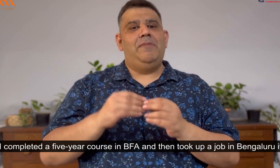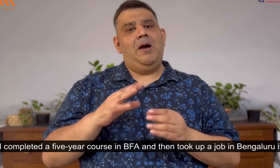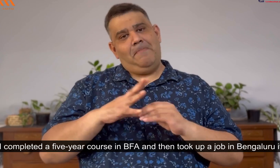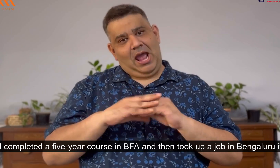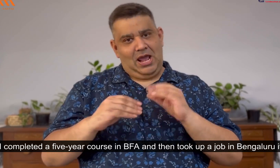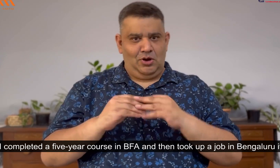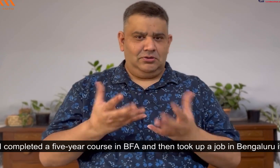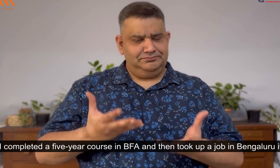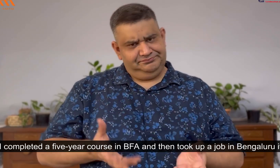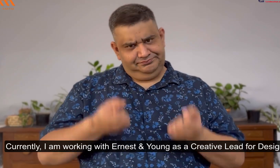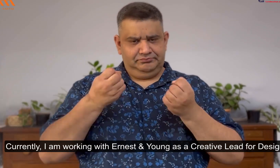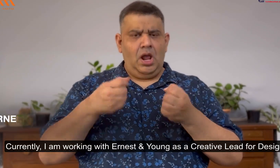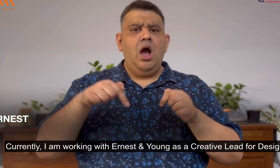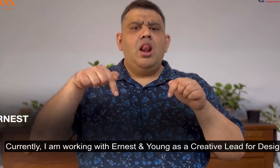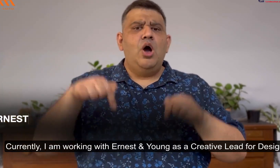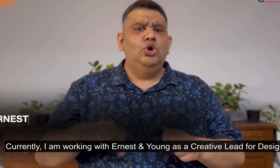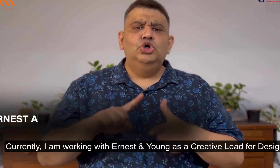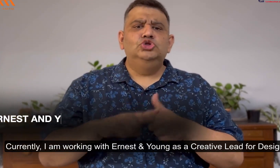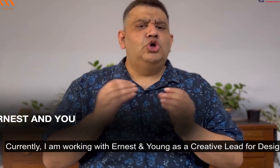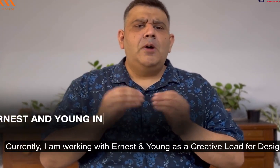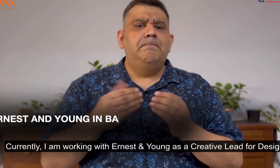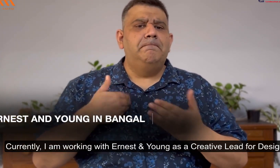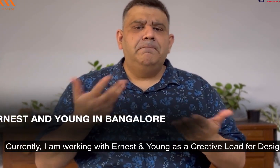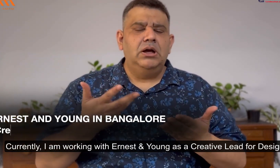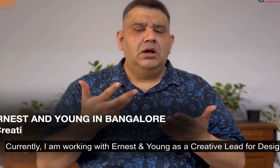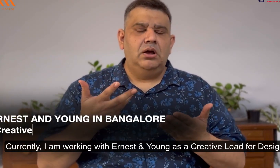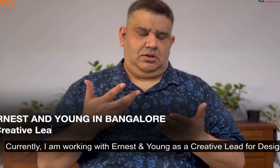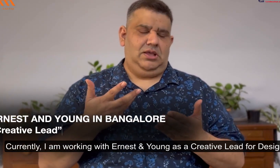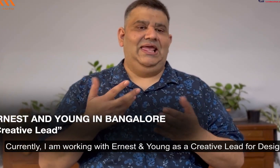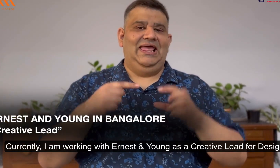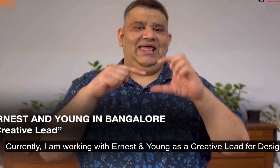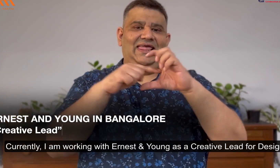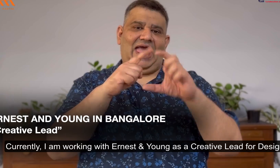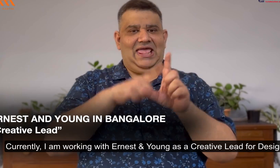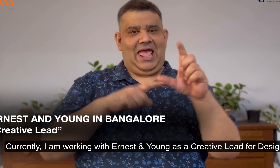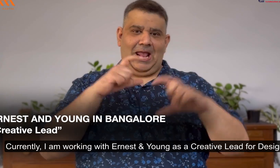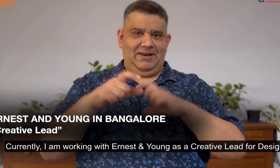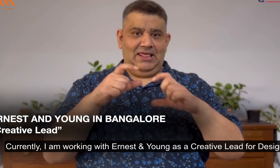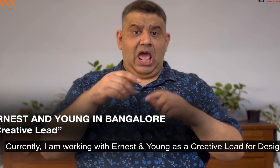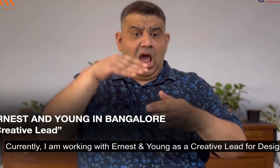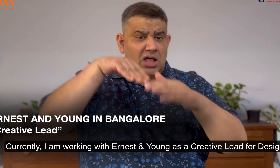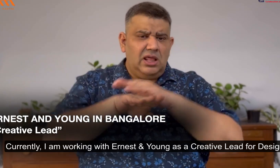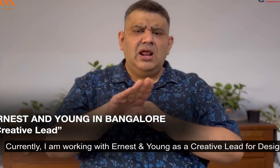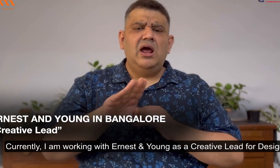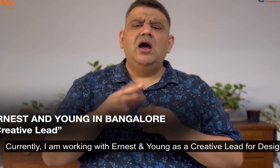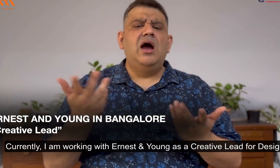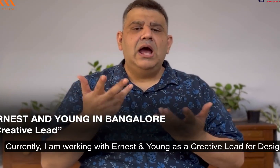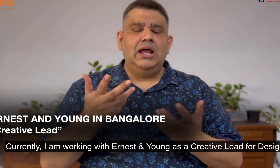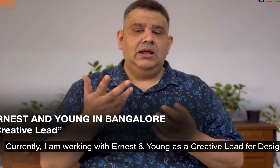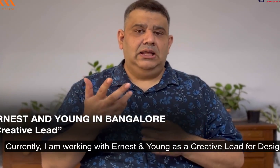वर्तमान में मैं डिज़ाइन के लिए क्रिएटिव लीड के रूप में अर्नस्ट एंड यंग के साथ काम कर रहा हूँ।